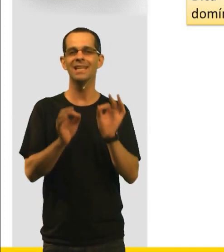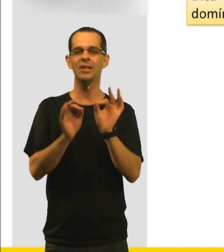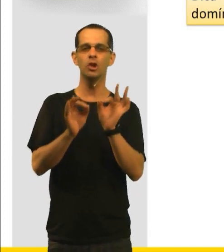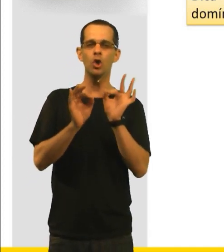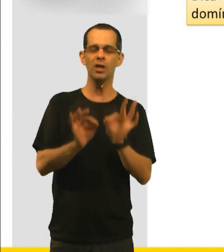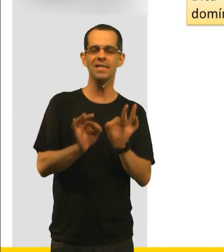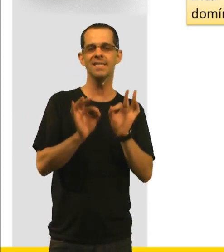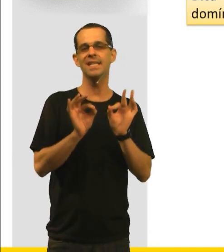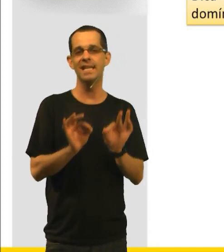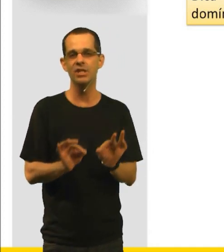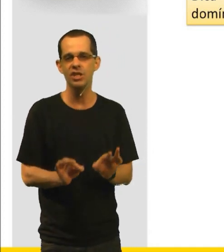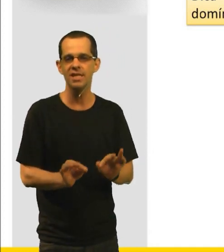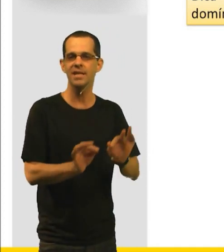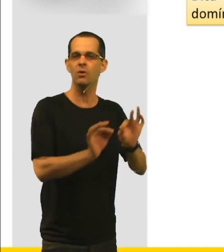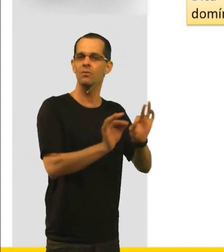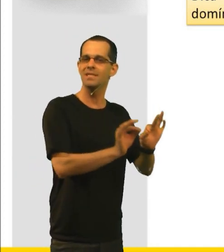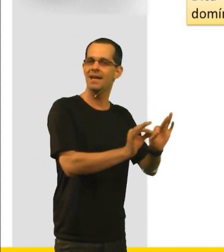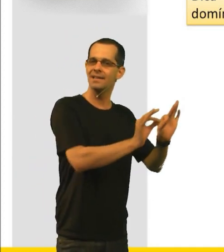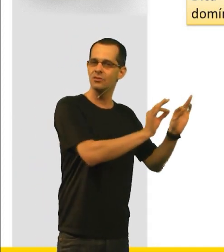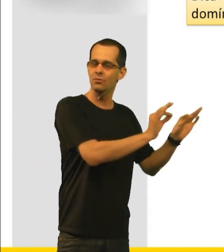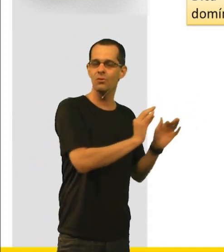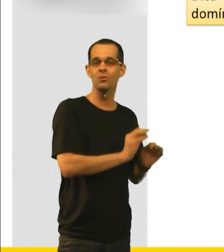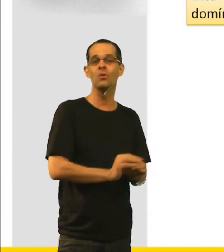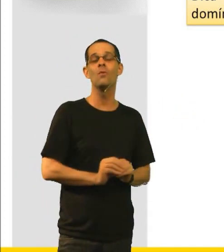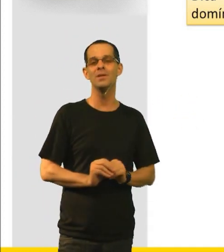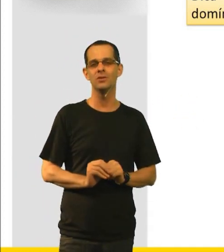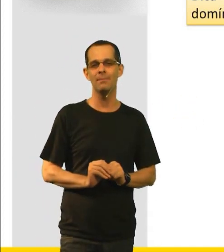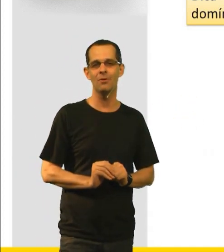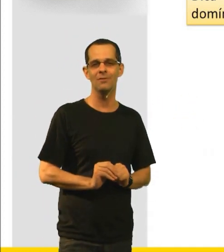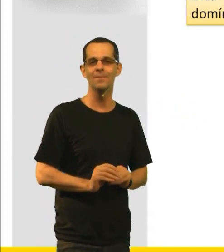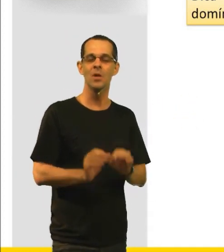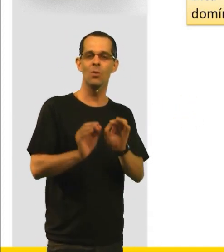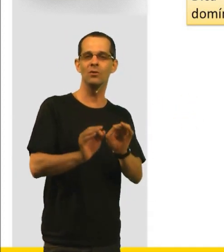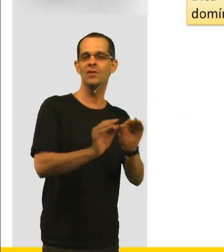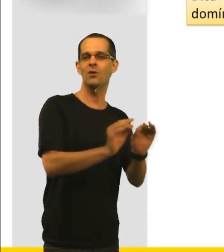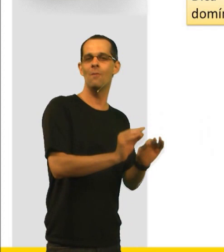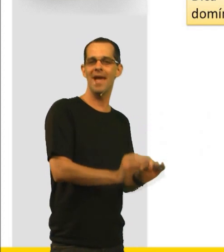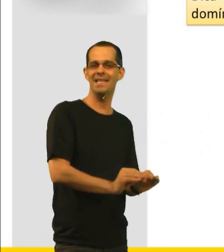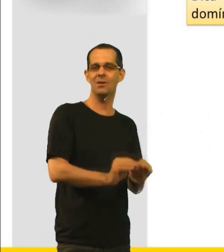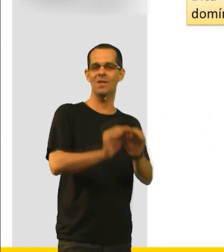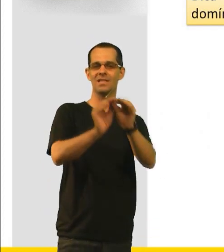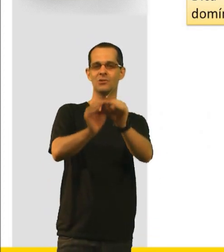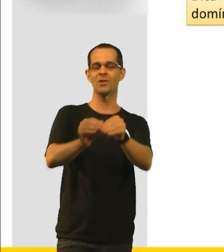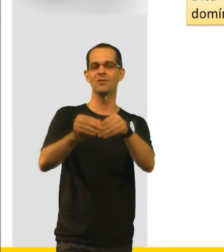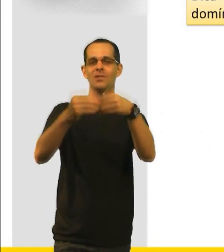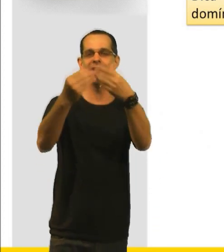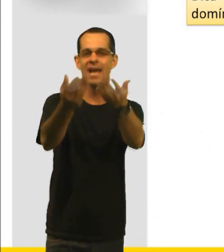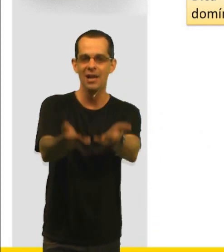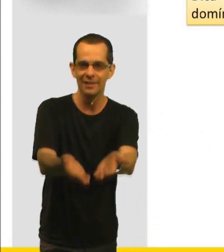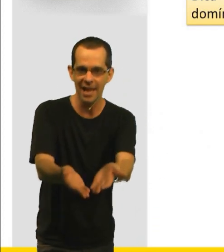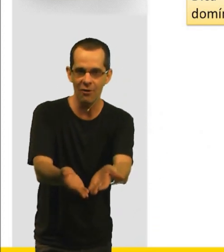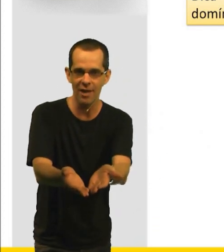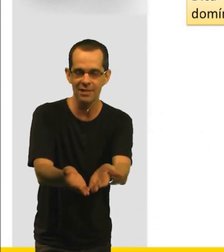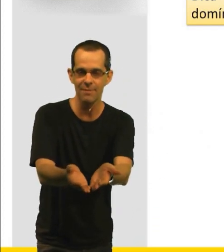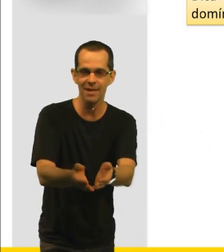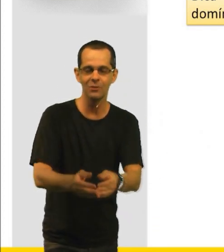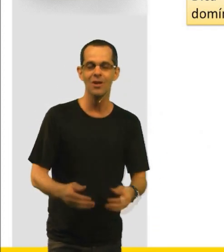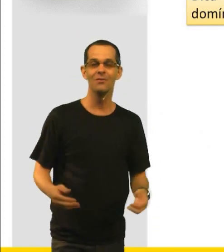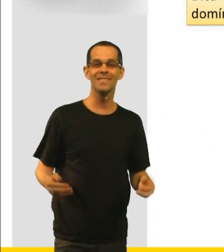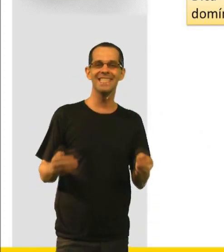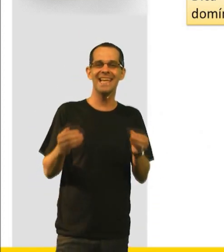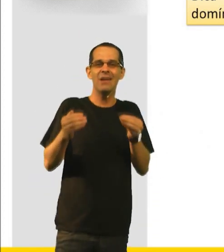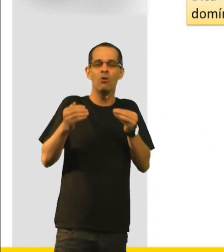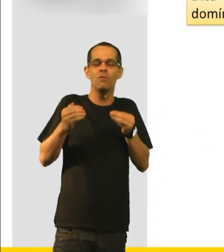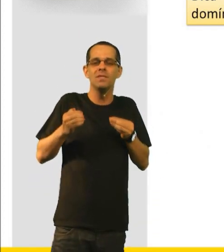vai concentrar todas as energias economizadas no começo da prova. Quando você começa com as questões que você tem